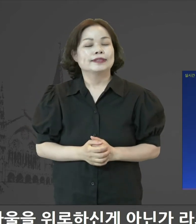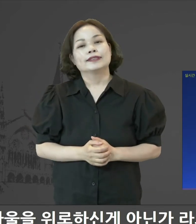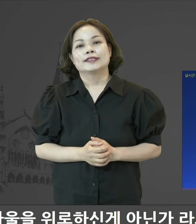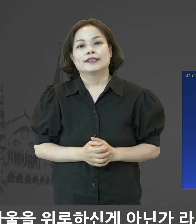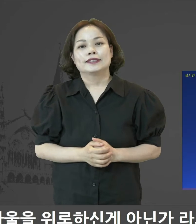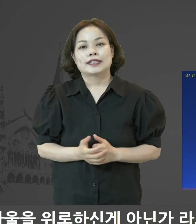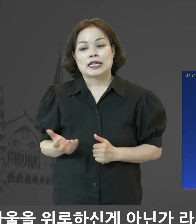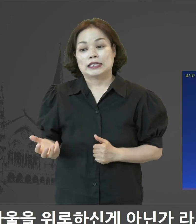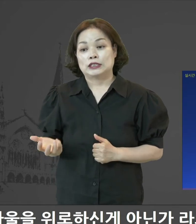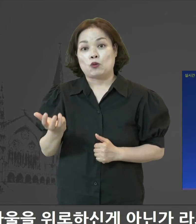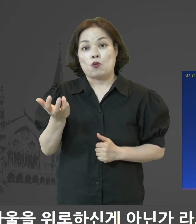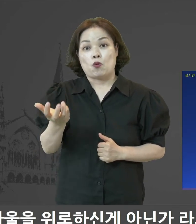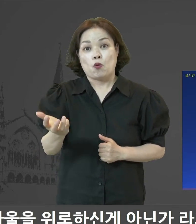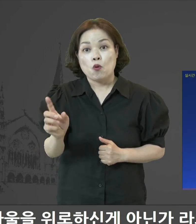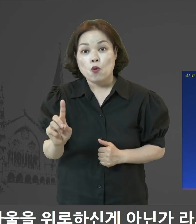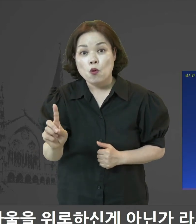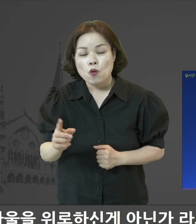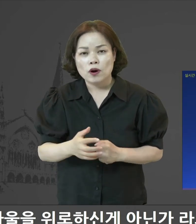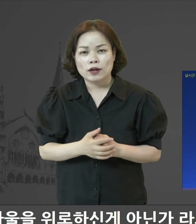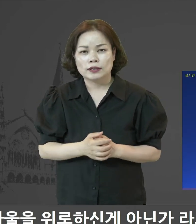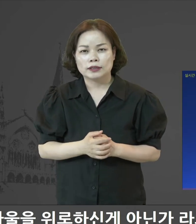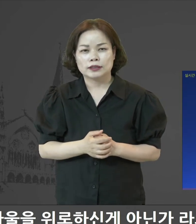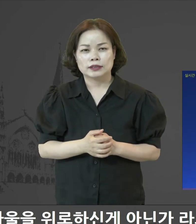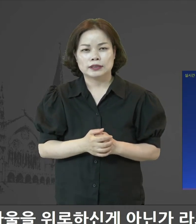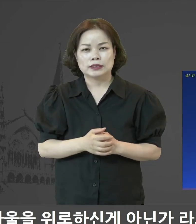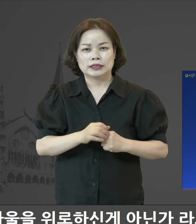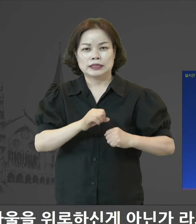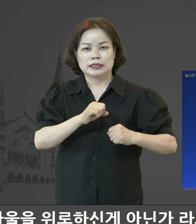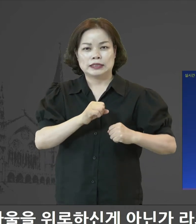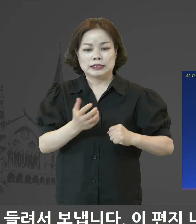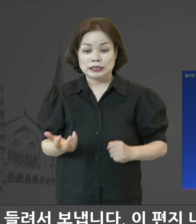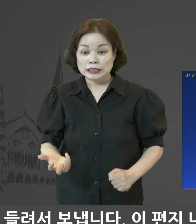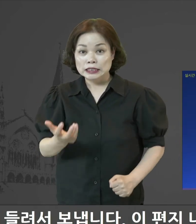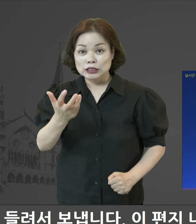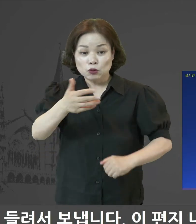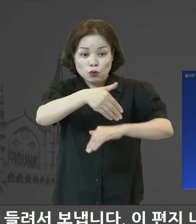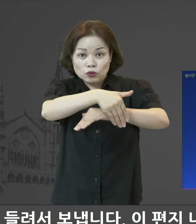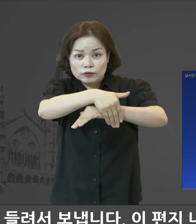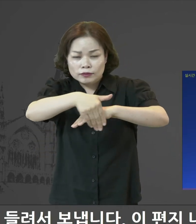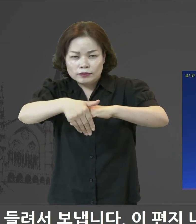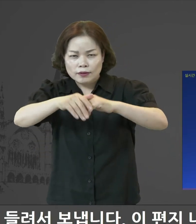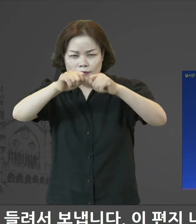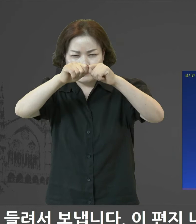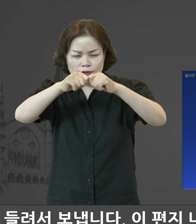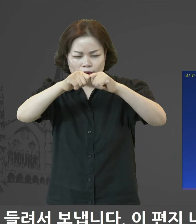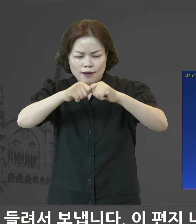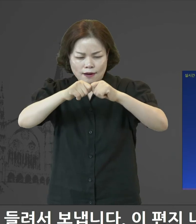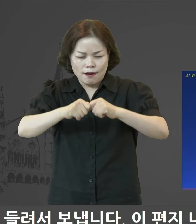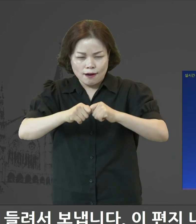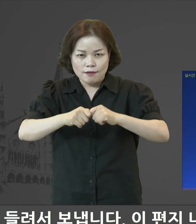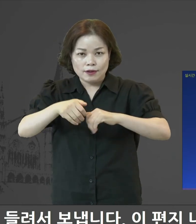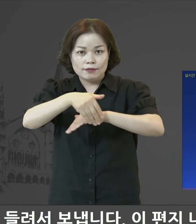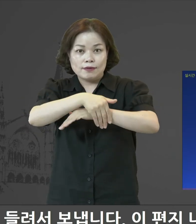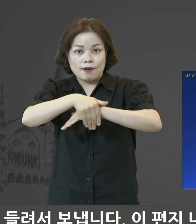어떻게 이동했냐면 이 이동 전략도 굉장히 치밀하게 세웁니다.